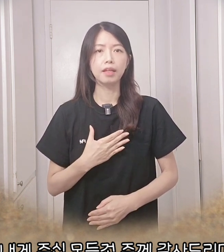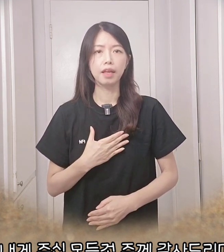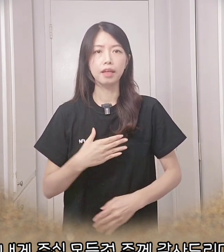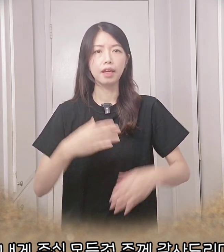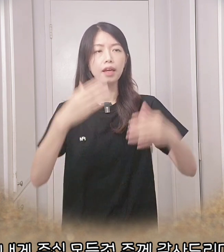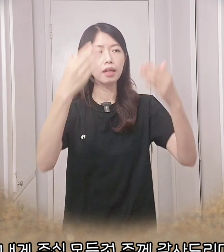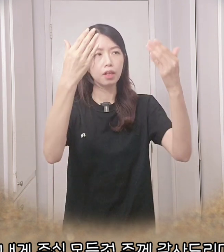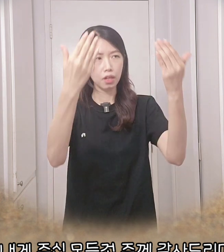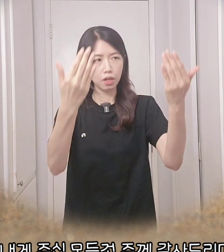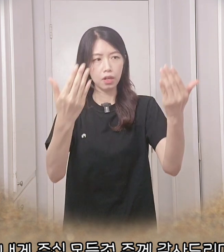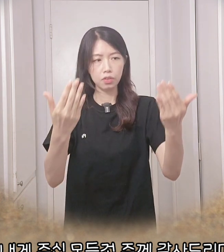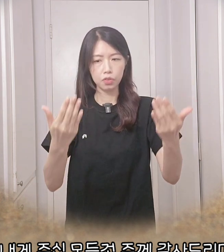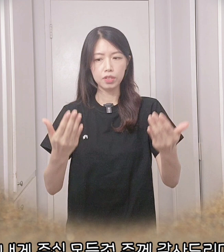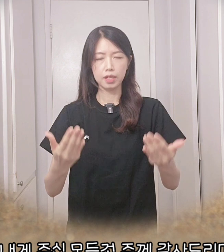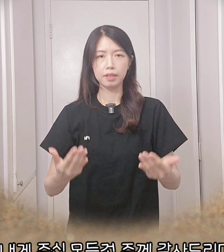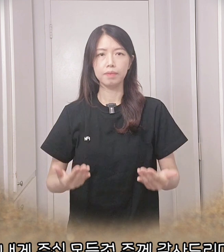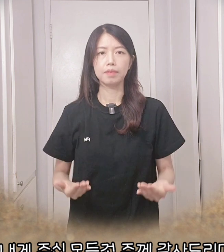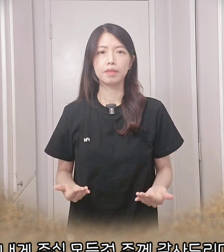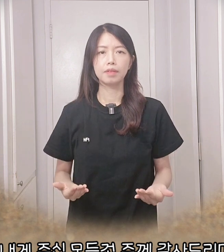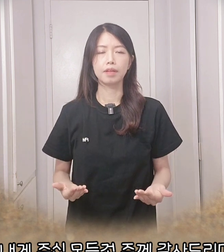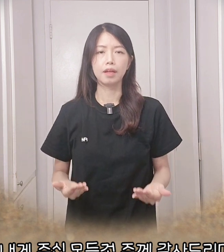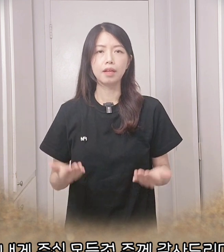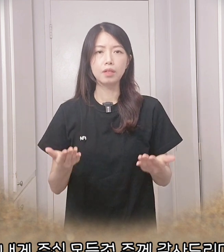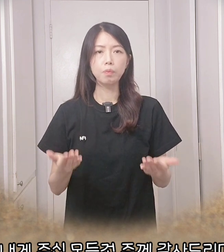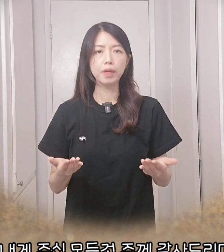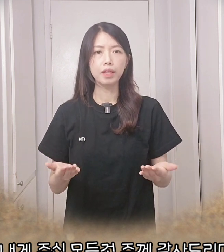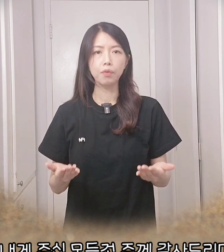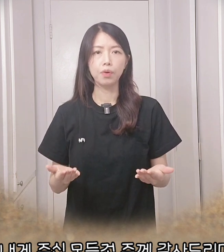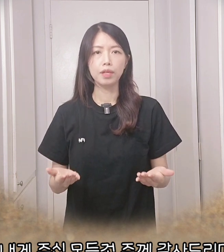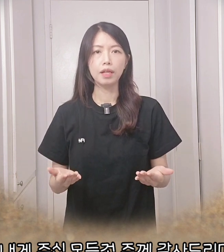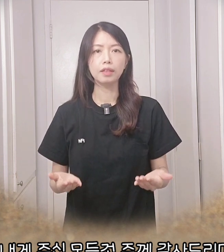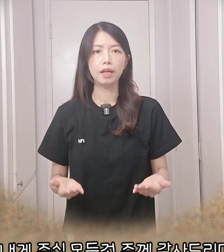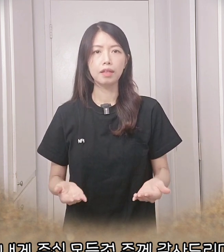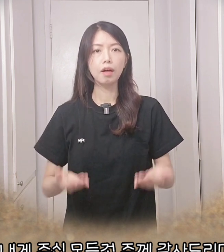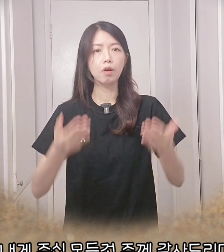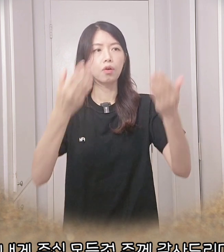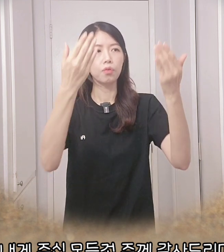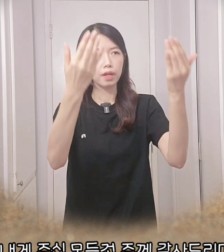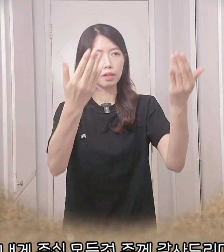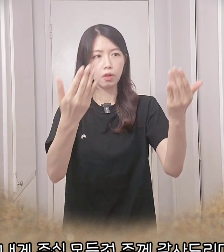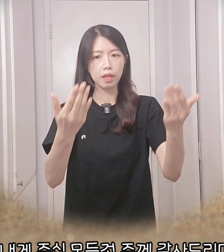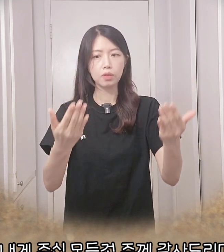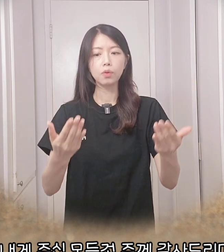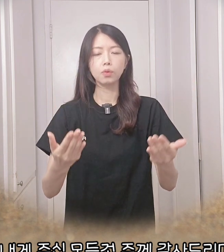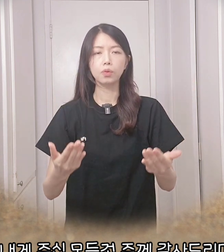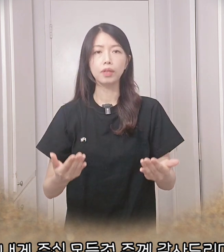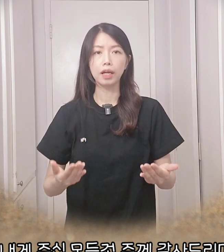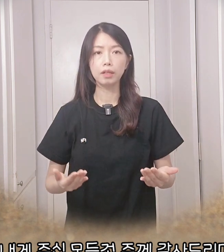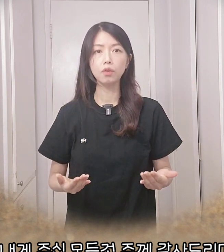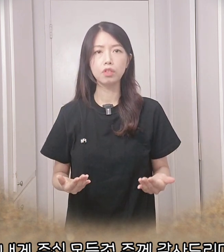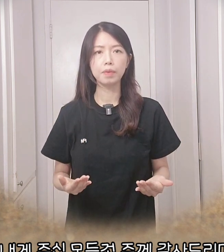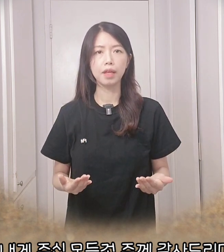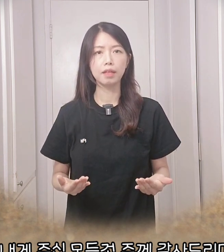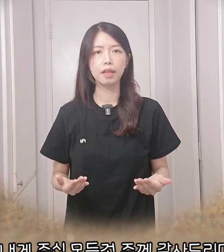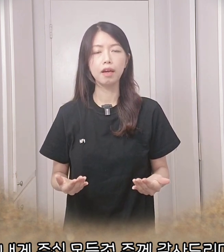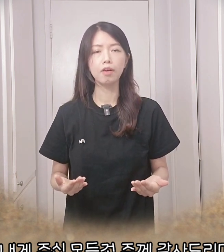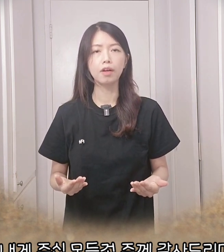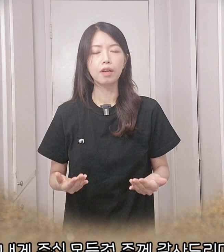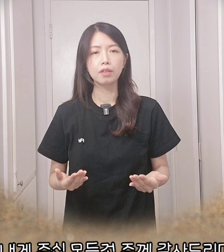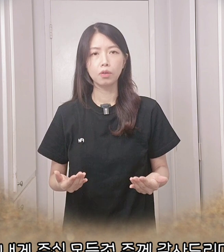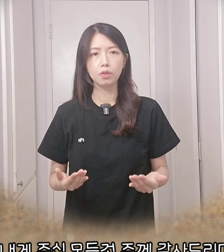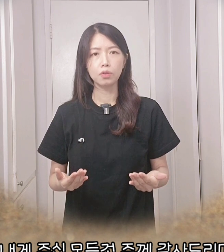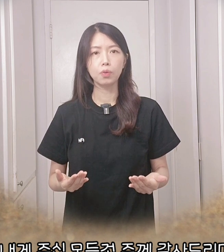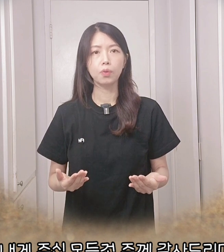됩니다. 내게 주신, 손바닥의 위로한 이 상태에서 위에서 내 쪽으로 당겨주시면